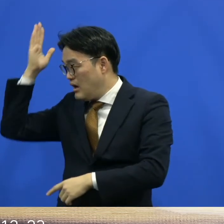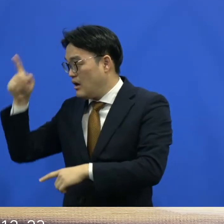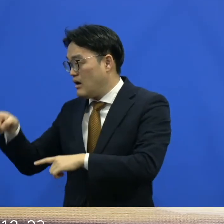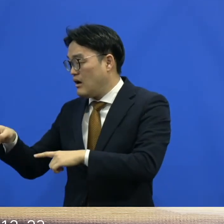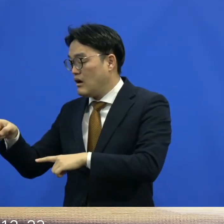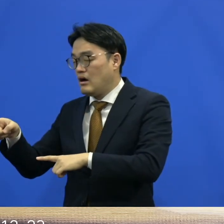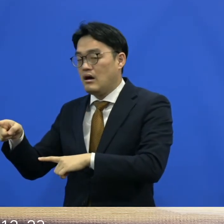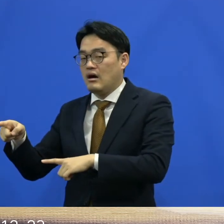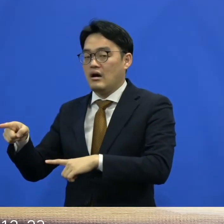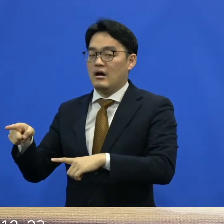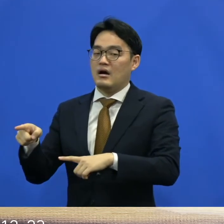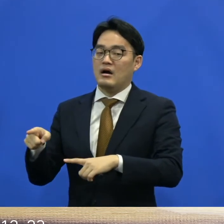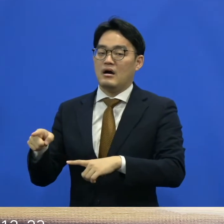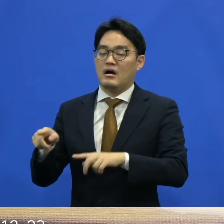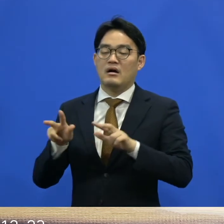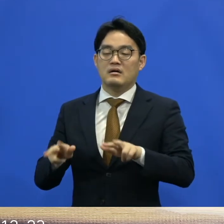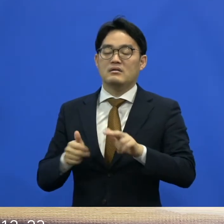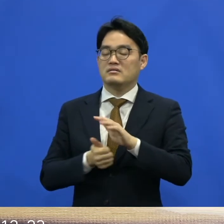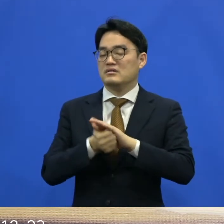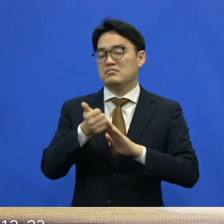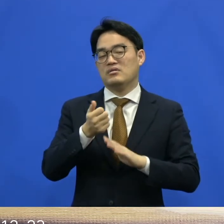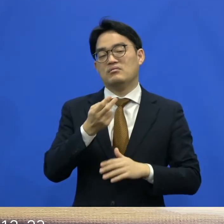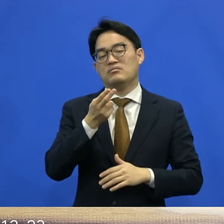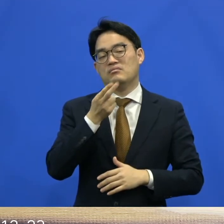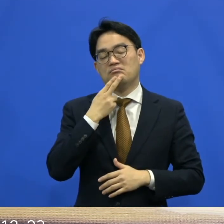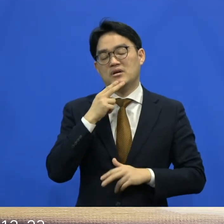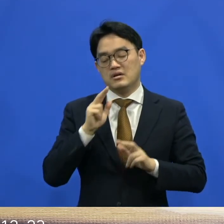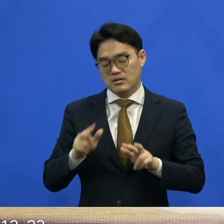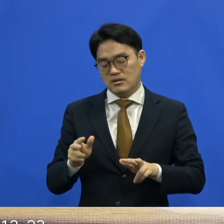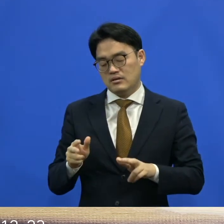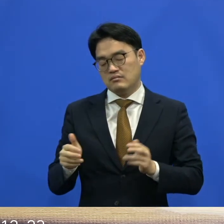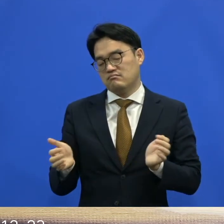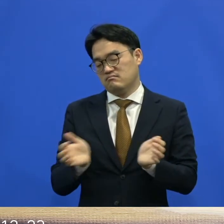더 이상 희망을 가질 게 없어. 이대로 끝이에요.